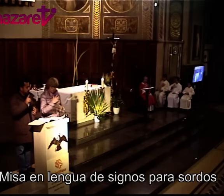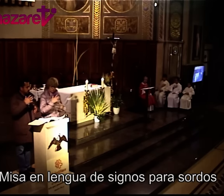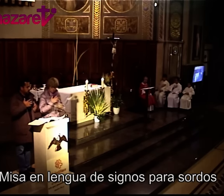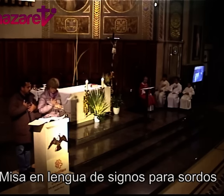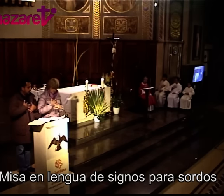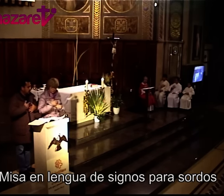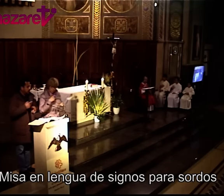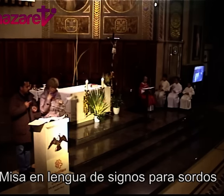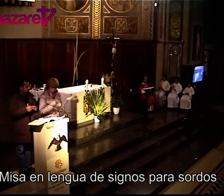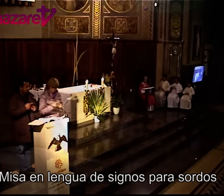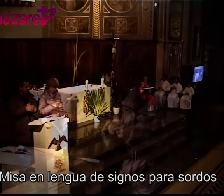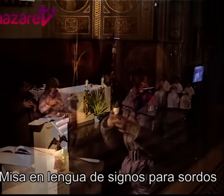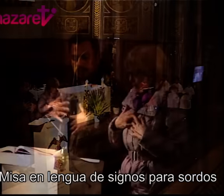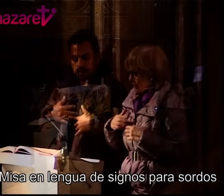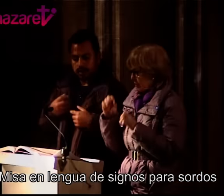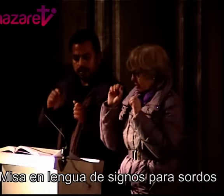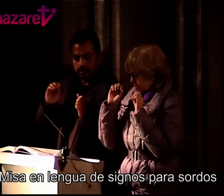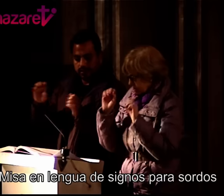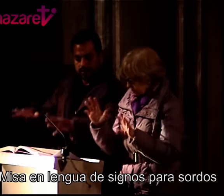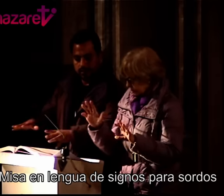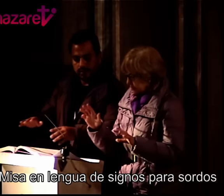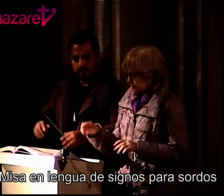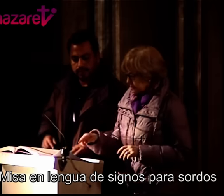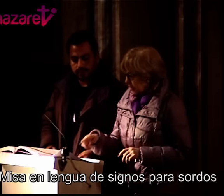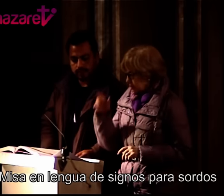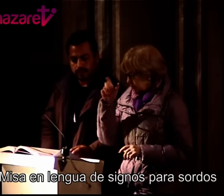Dios mío, ¿por qué me has abandonado?